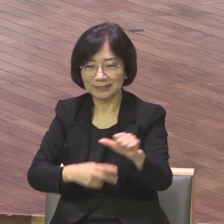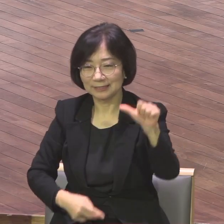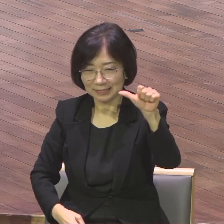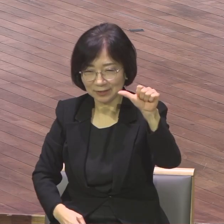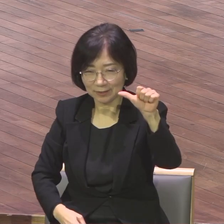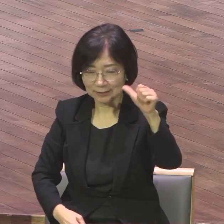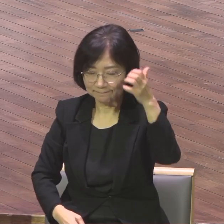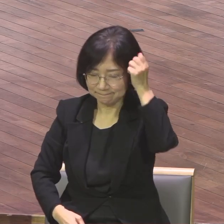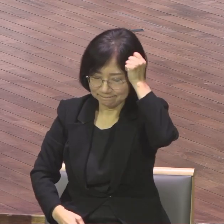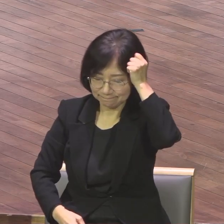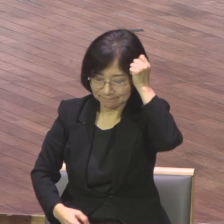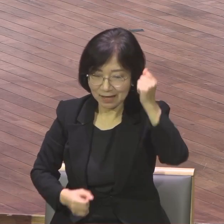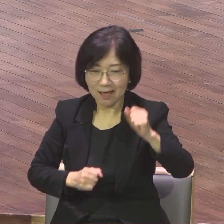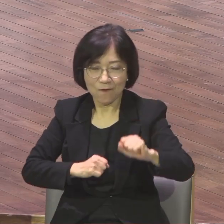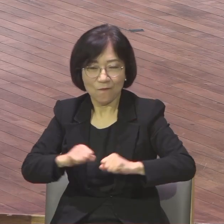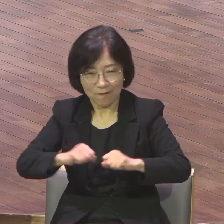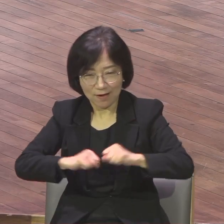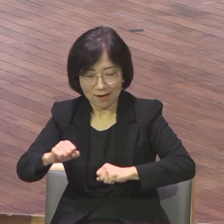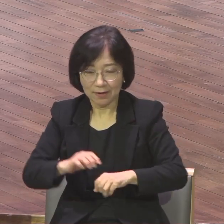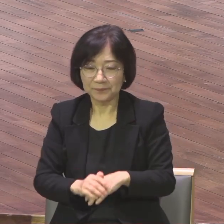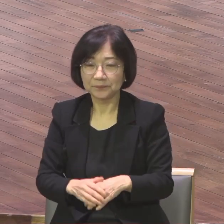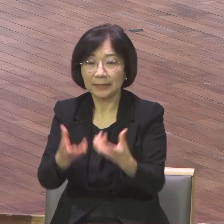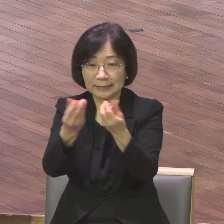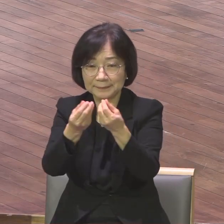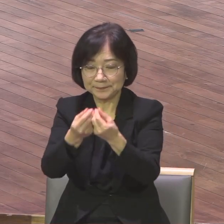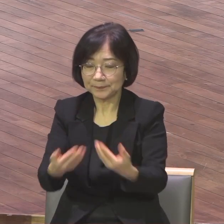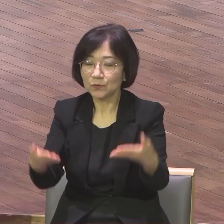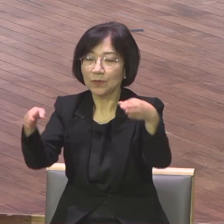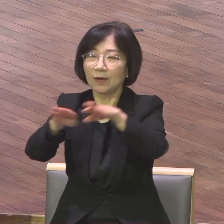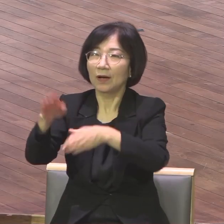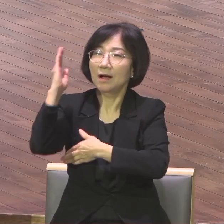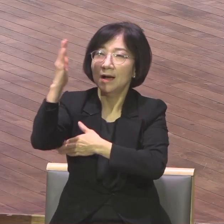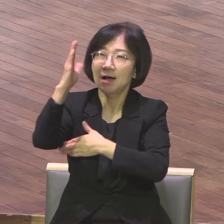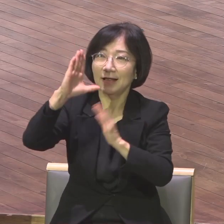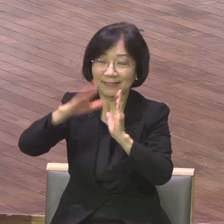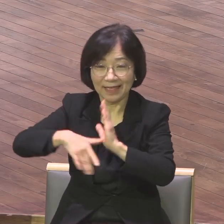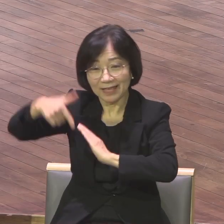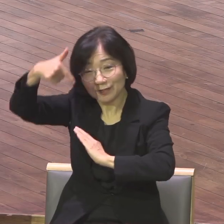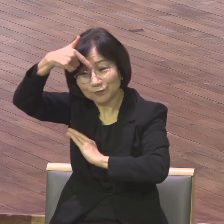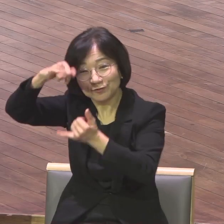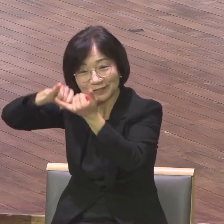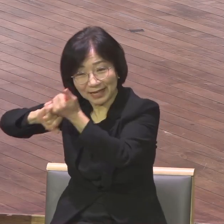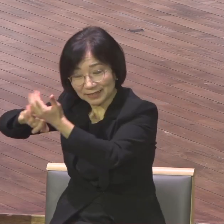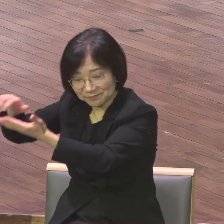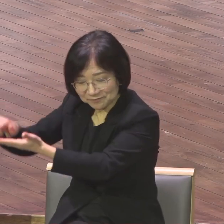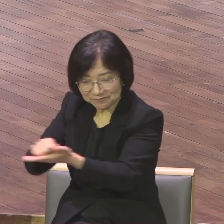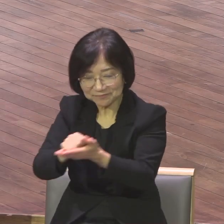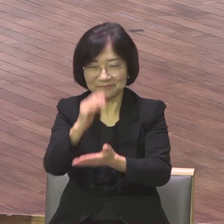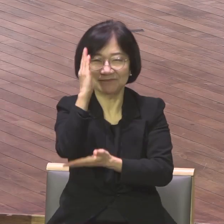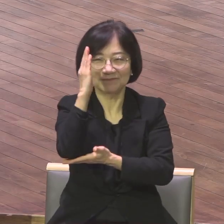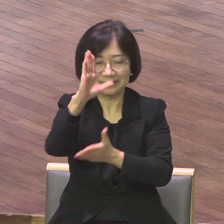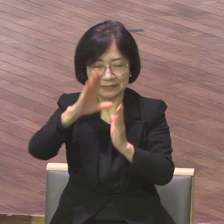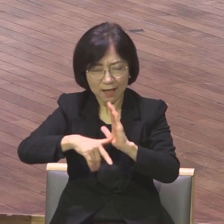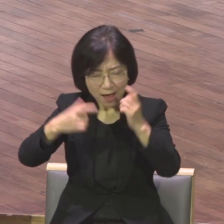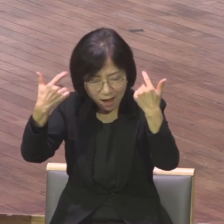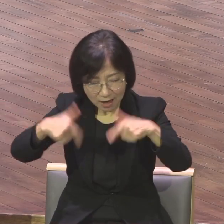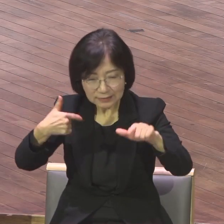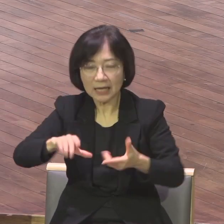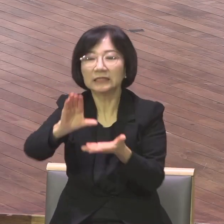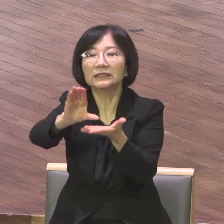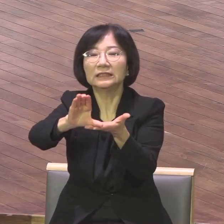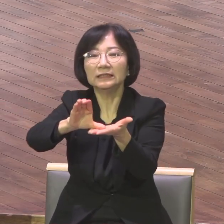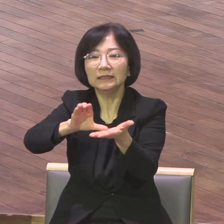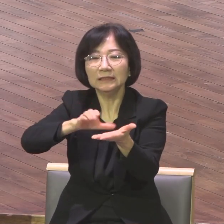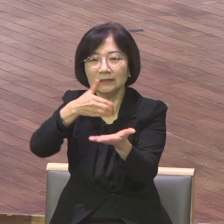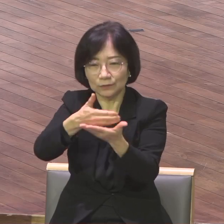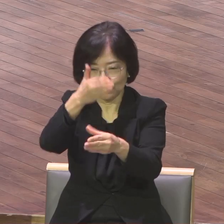그렇게 사역을 했어요. 회당에서 가르칠 때도 구약의 말씀을 그리스도의 관점으로